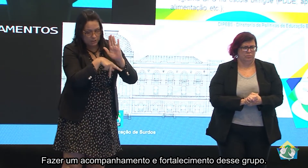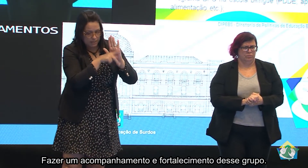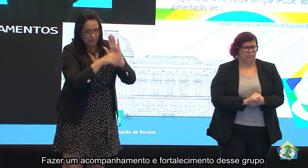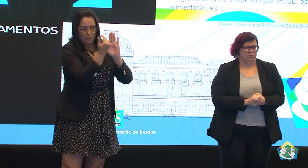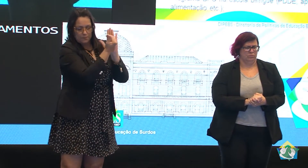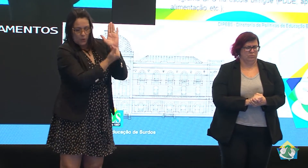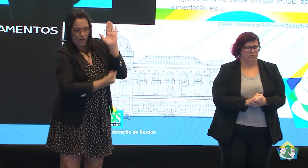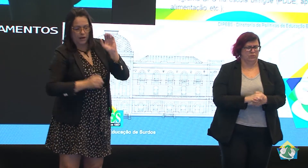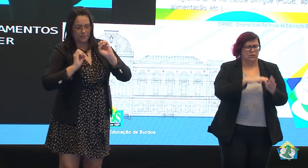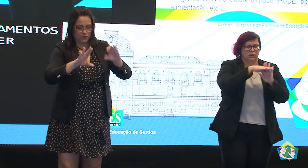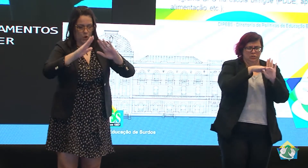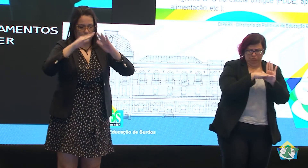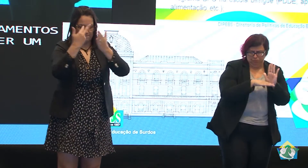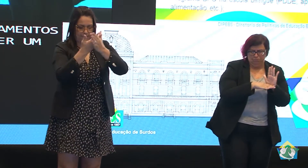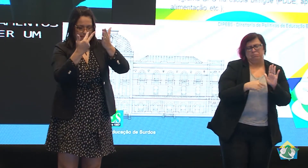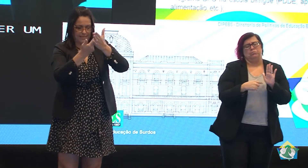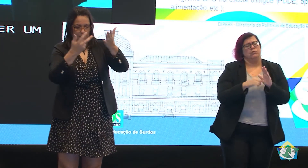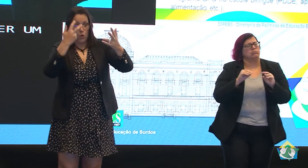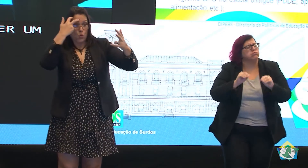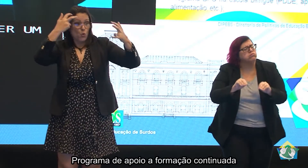grupo.